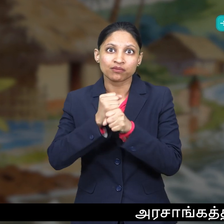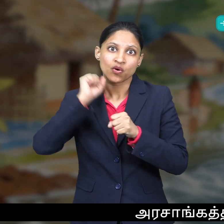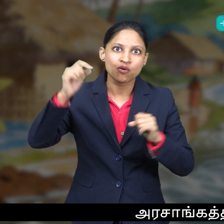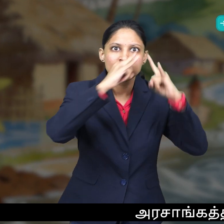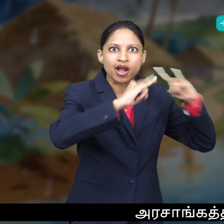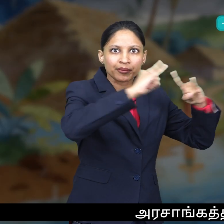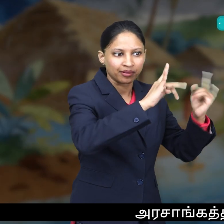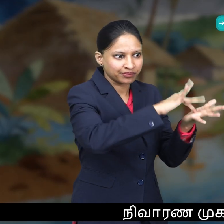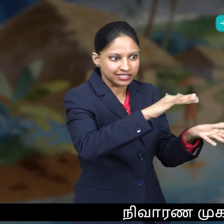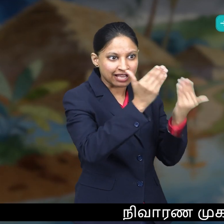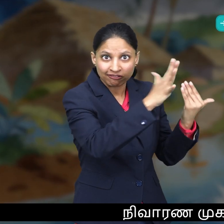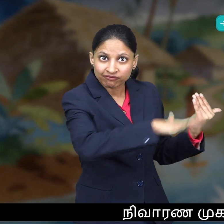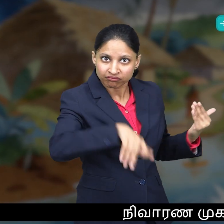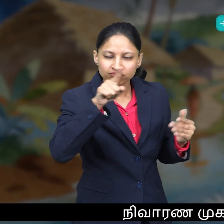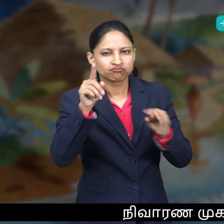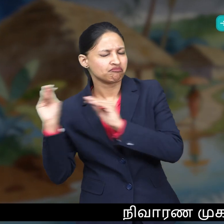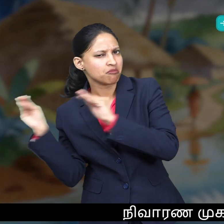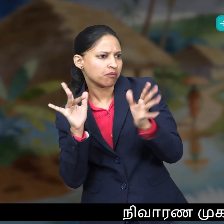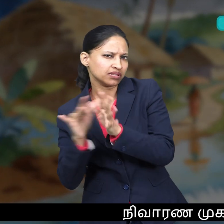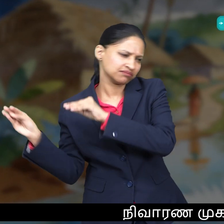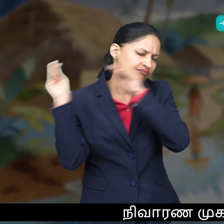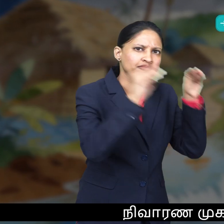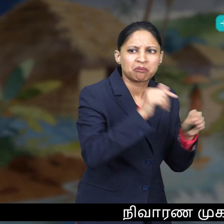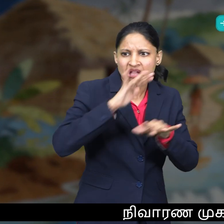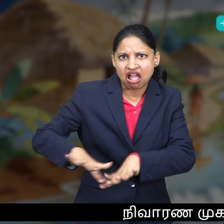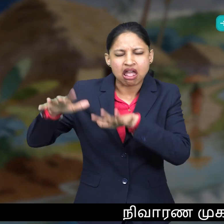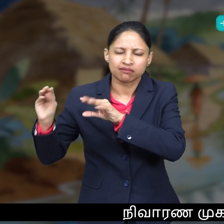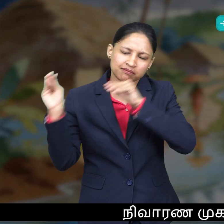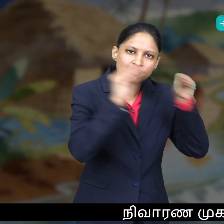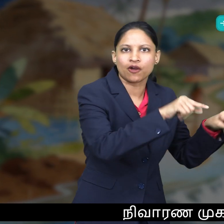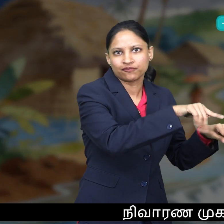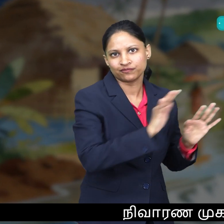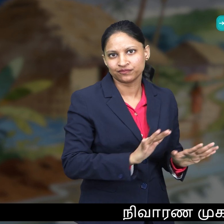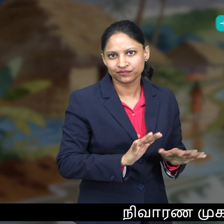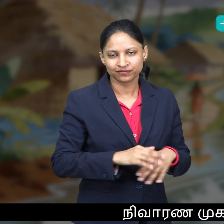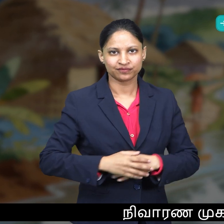அரசாங்கத்தால் அமைக்கப்பட்டுள்ள நிவாரண முகாம்களுக்கு செல்லுங்கள்.